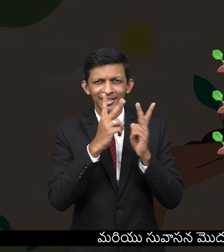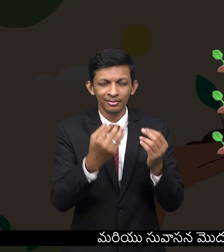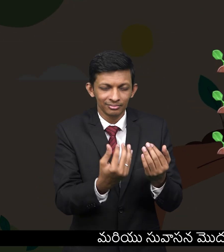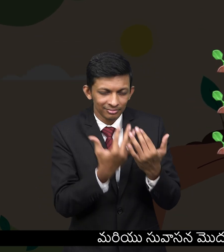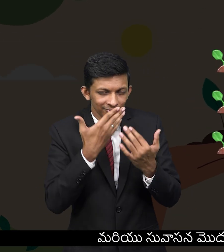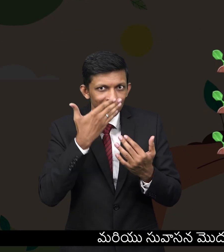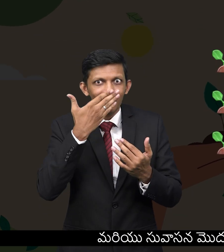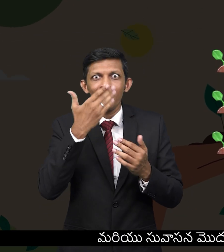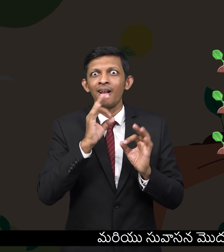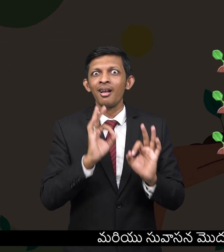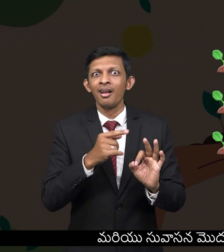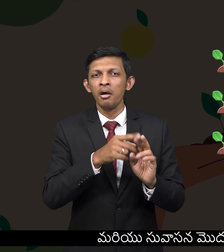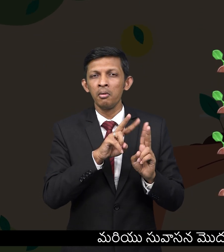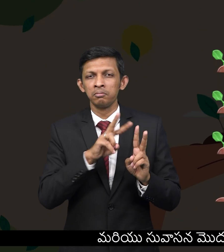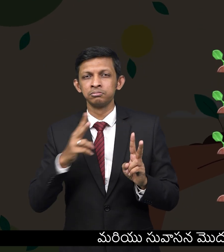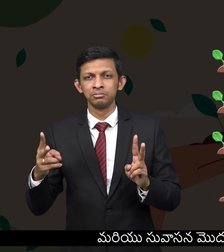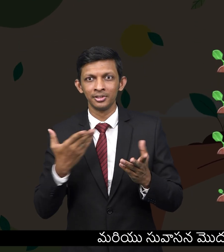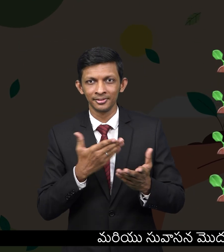పోల్చగలరు.